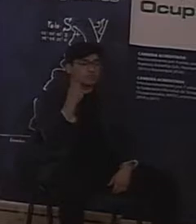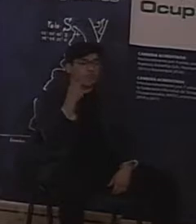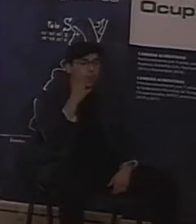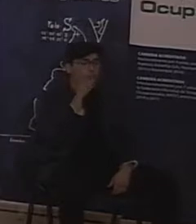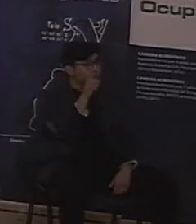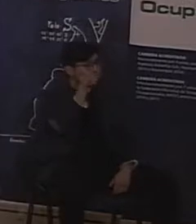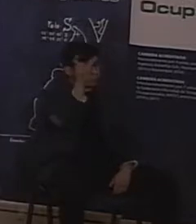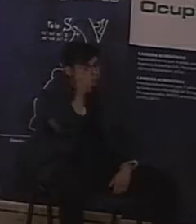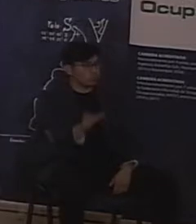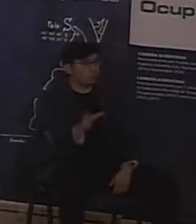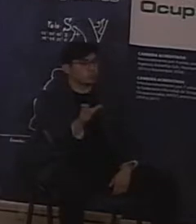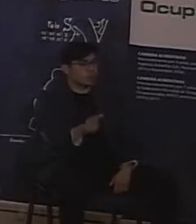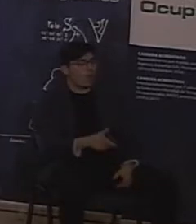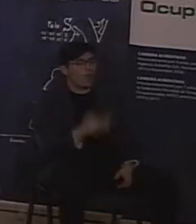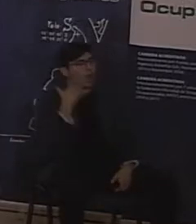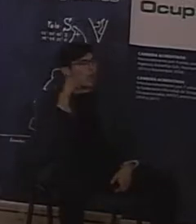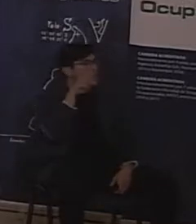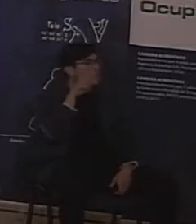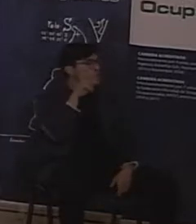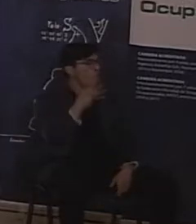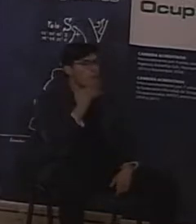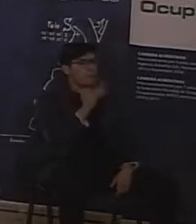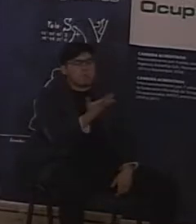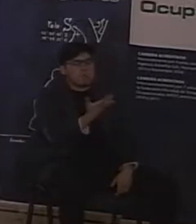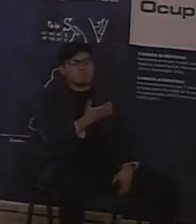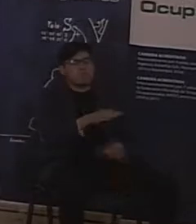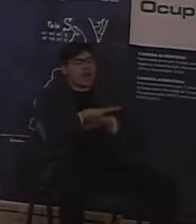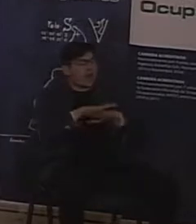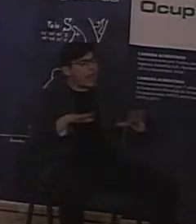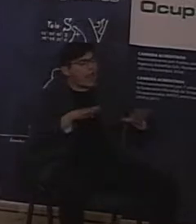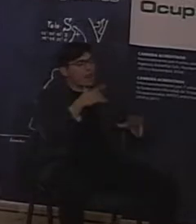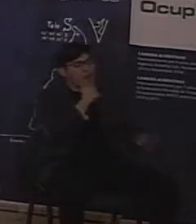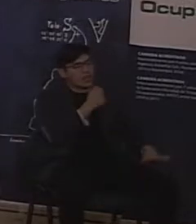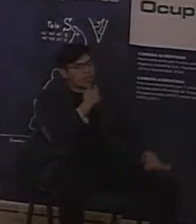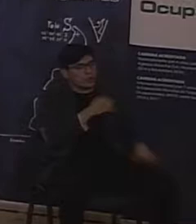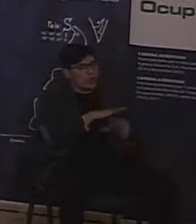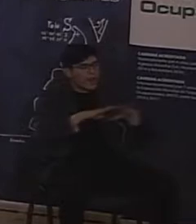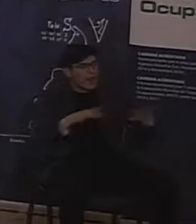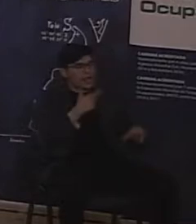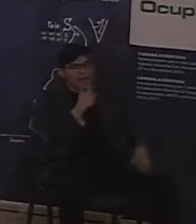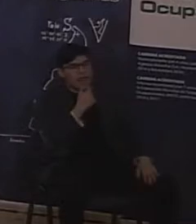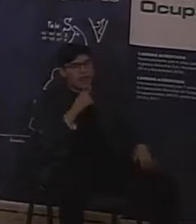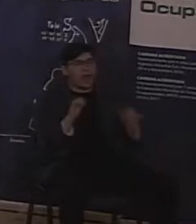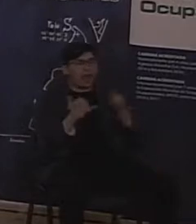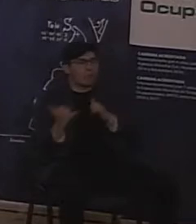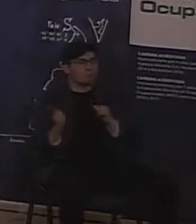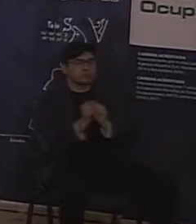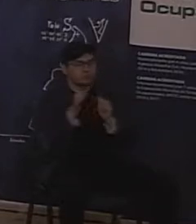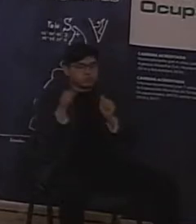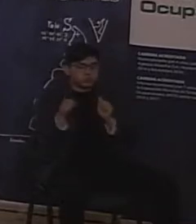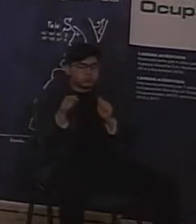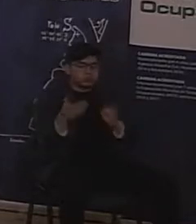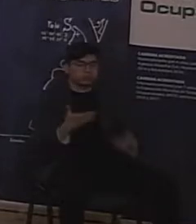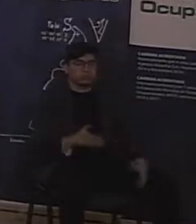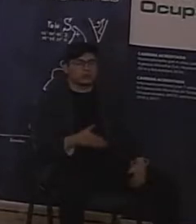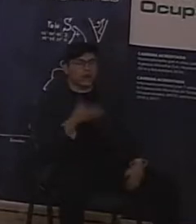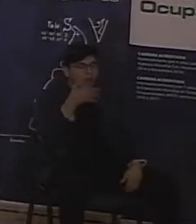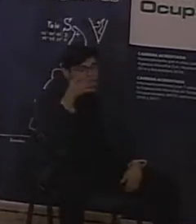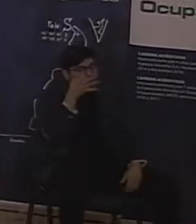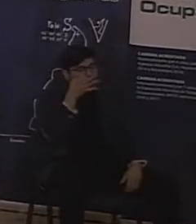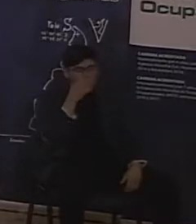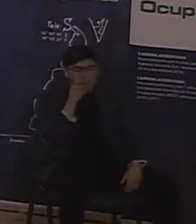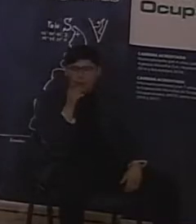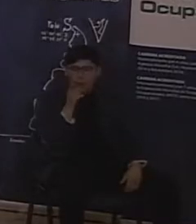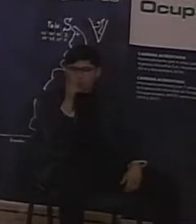porque nadie lo quiere porque nadie quiere jugar con él de pronto el soldado rosado observó que en una de las